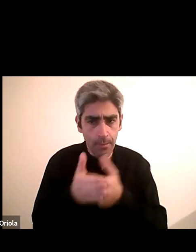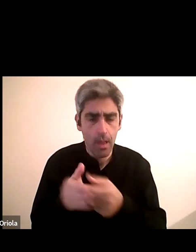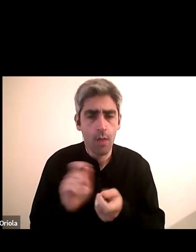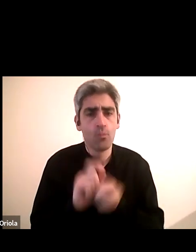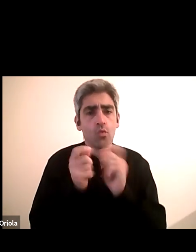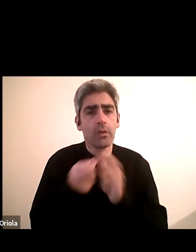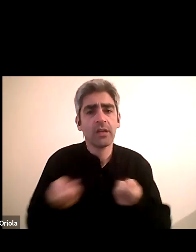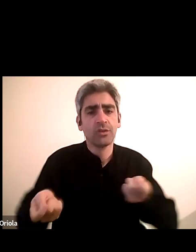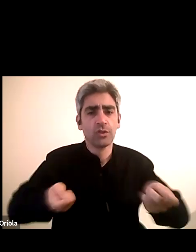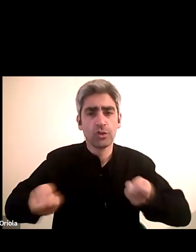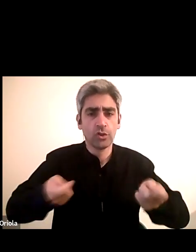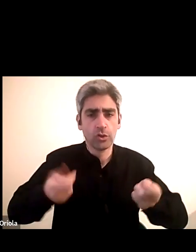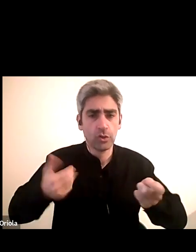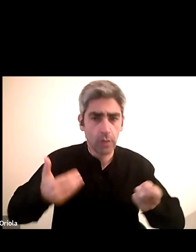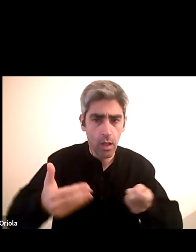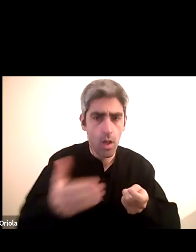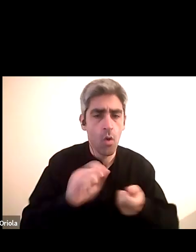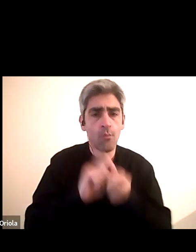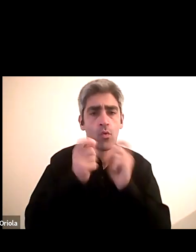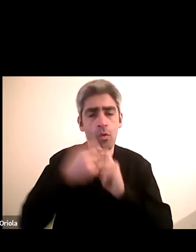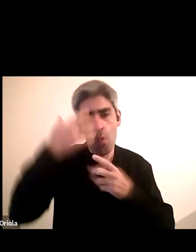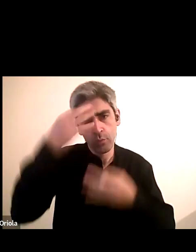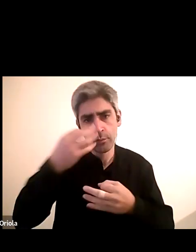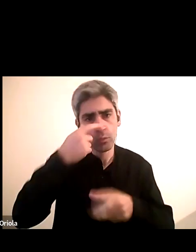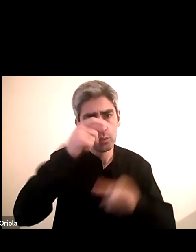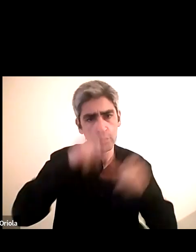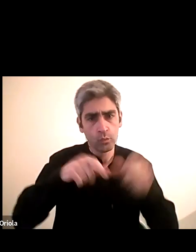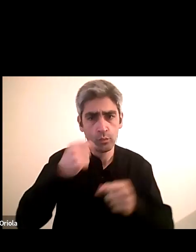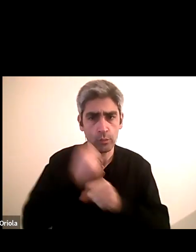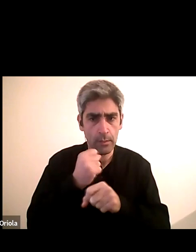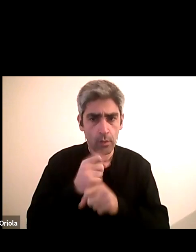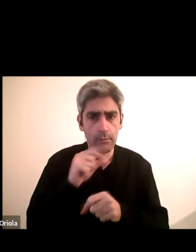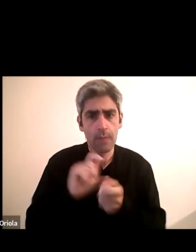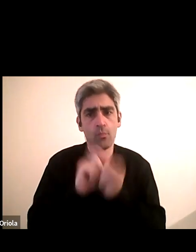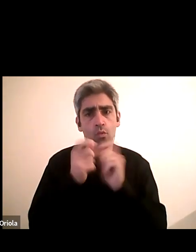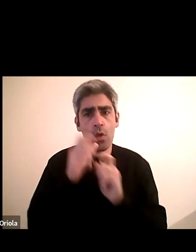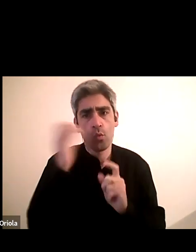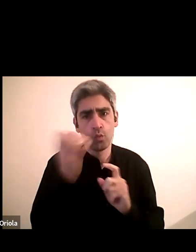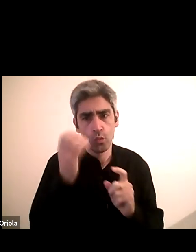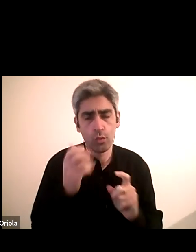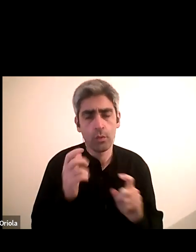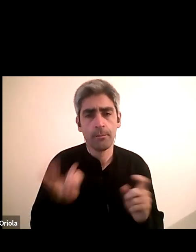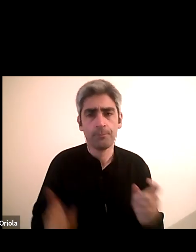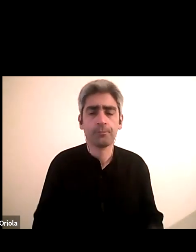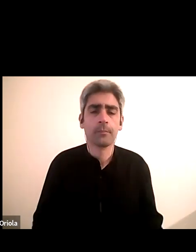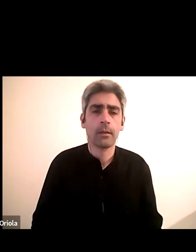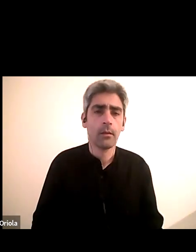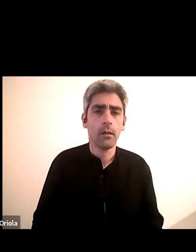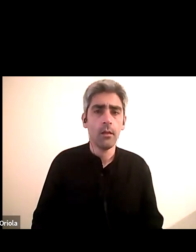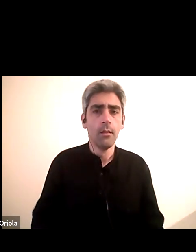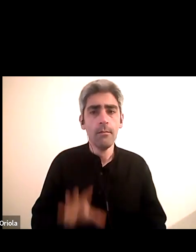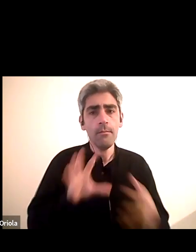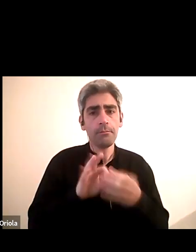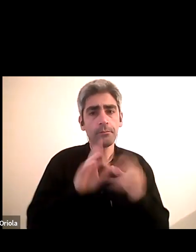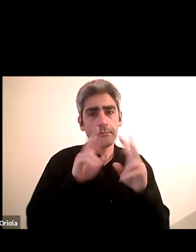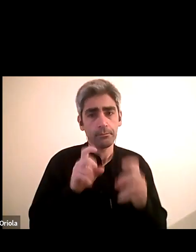gestão, muda o comportamento dos trabalhadores necessariamente e muda a cultura. E, portanto, nós temos que ter relativamente a este tema